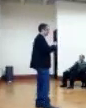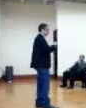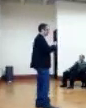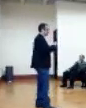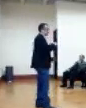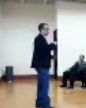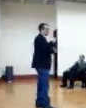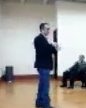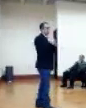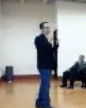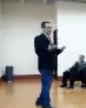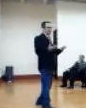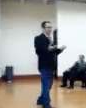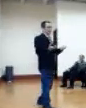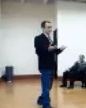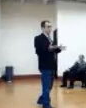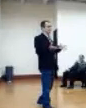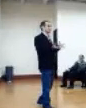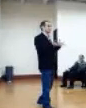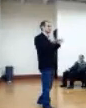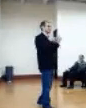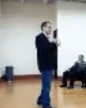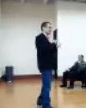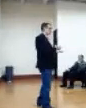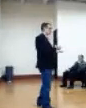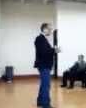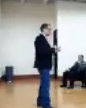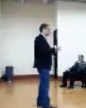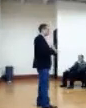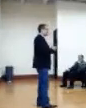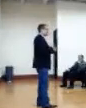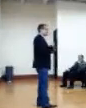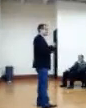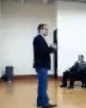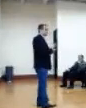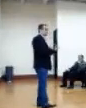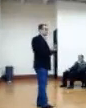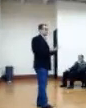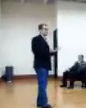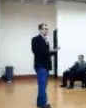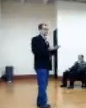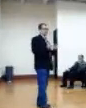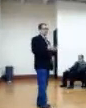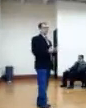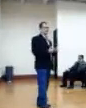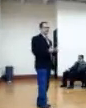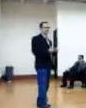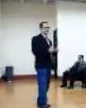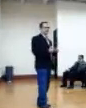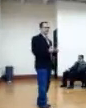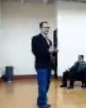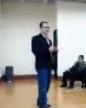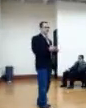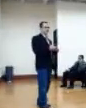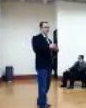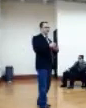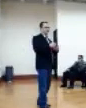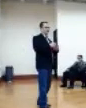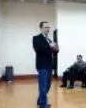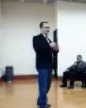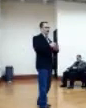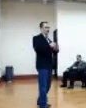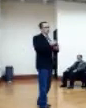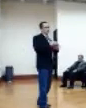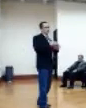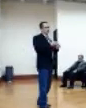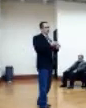modificaciones. Porque la fuerza de la naturaleza, de la necesidad de comunicar y de adaptar el lenguaje a nuestras necesidades,